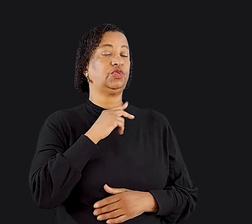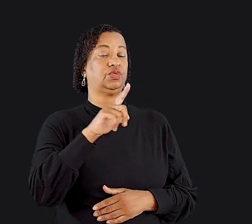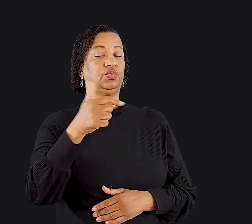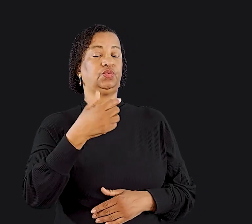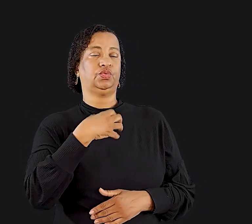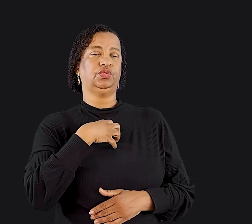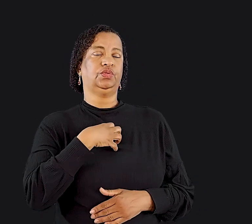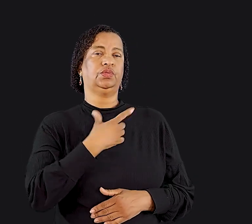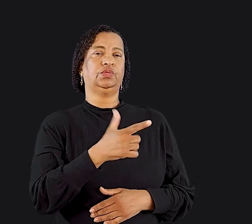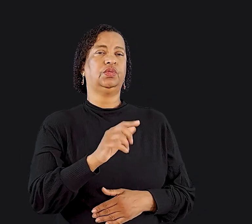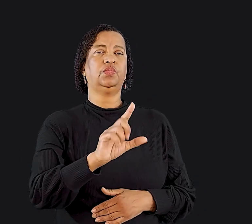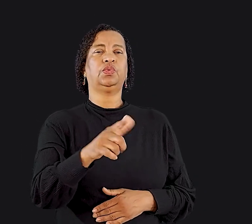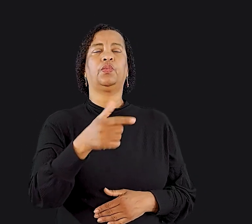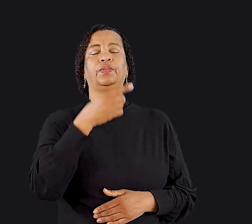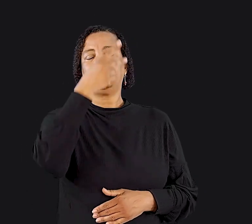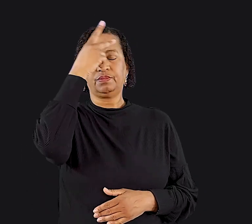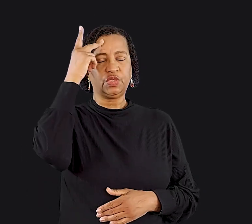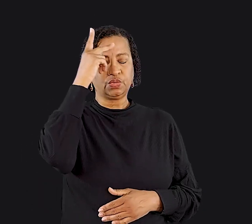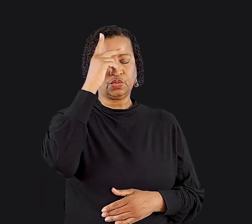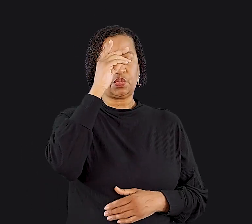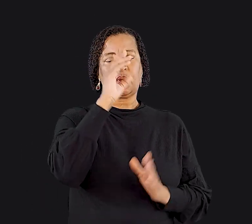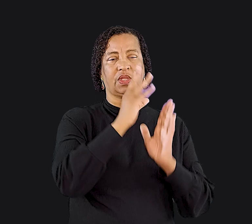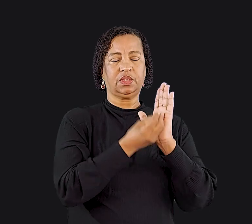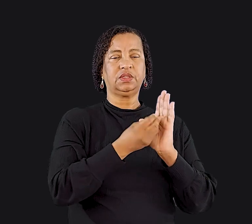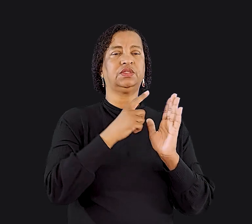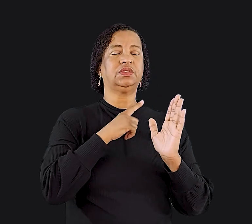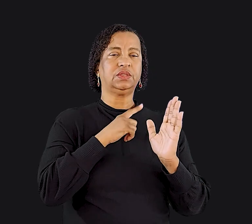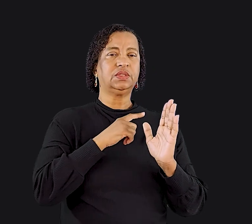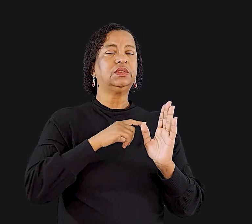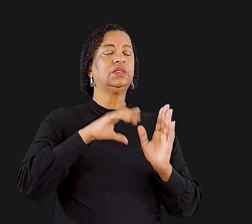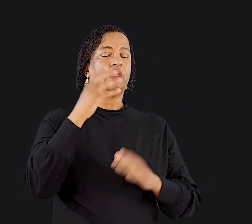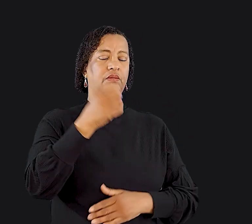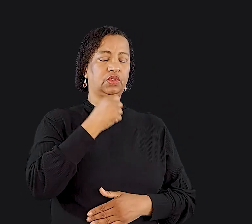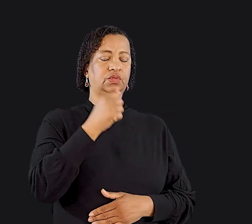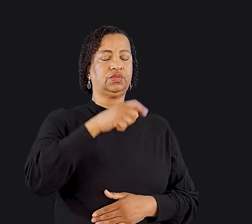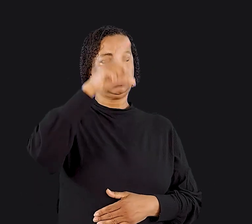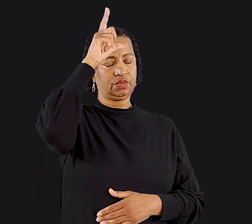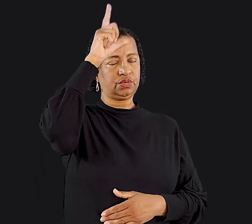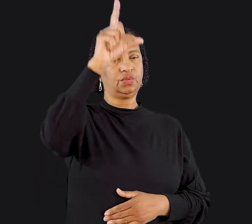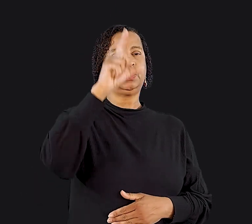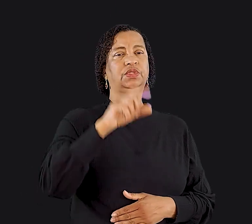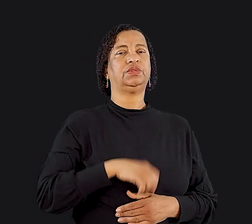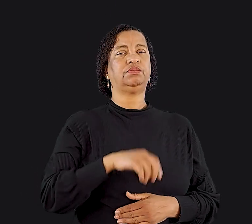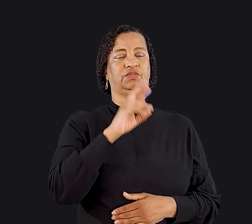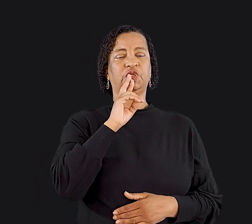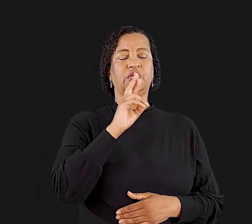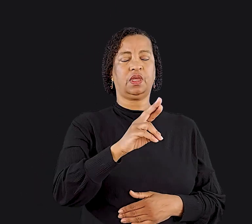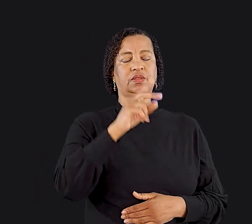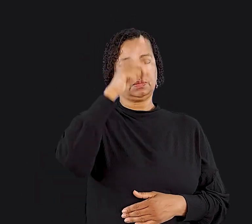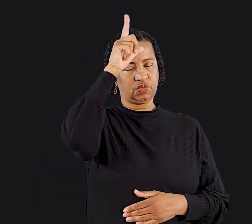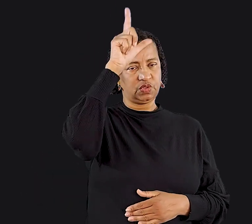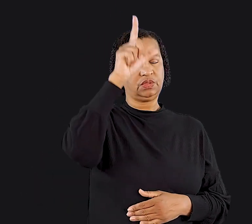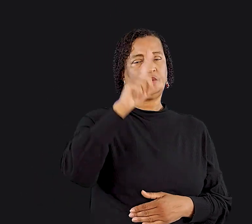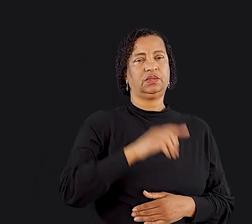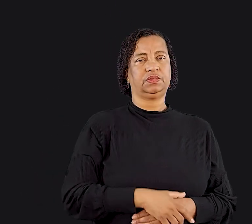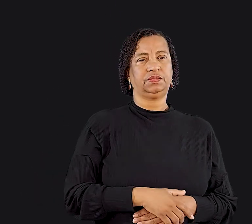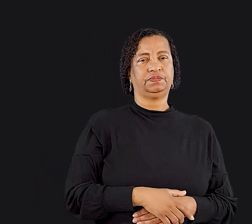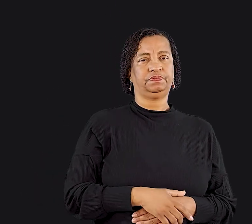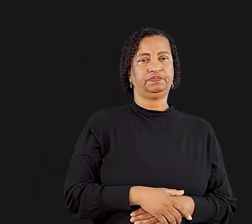jeito. Não existe ninguém na igreja que não esteja sob a autoridade da liderança da igreja, que não responda à liderança.